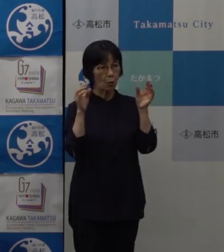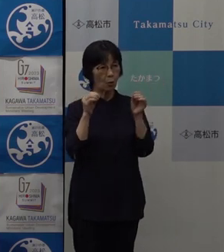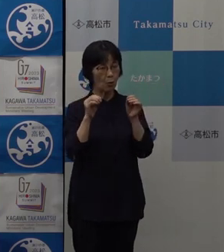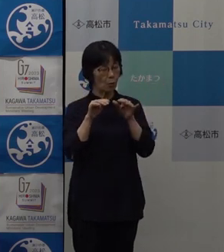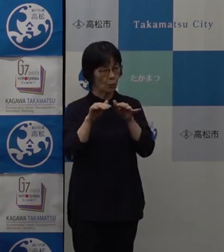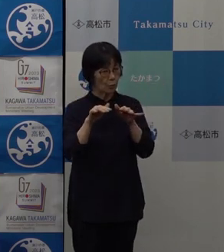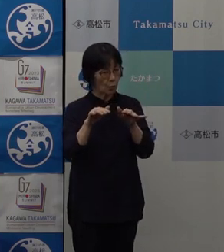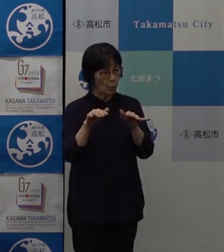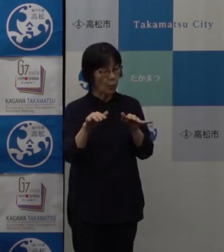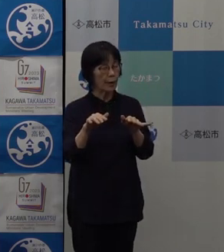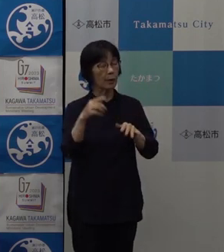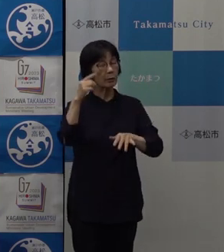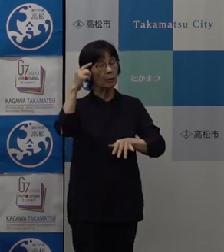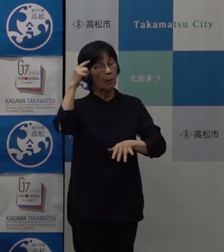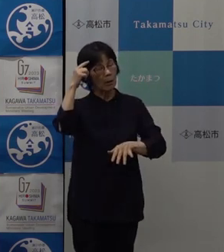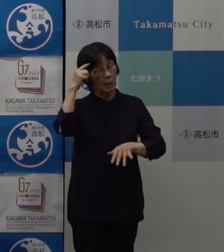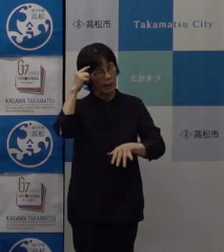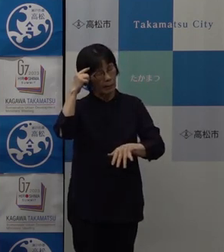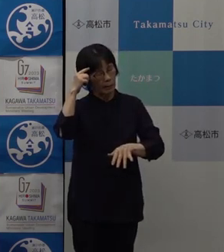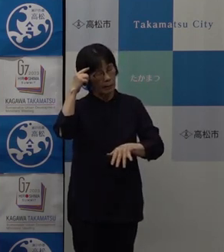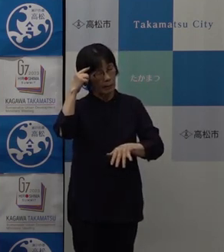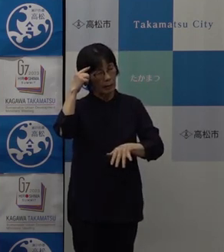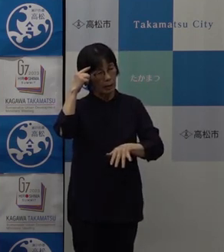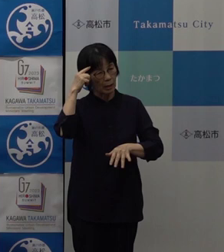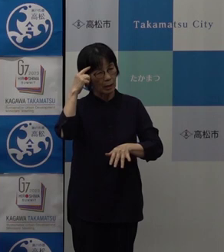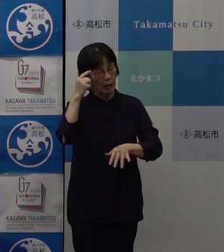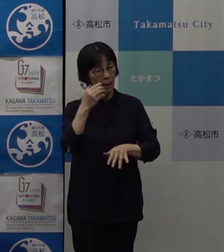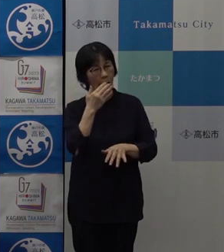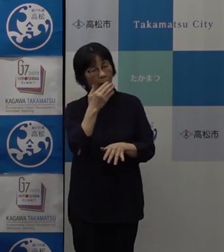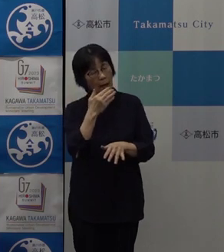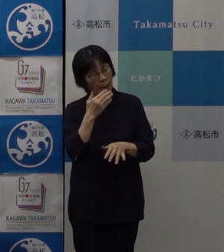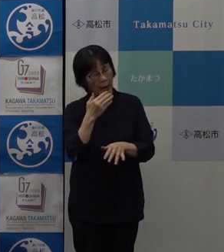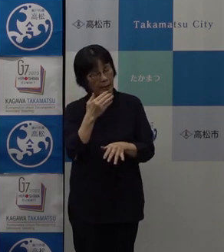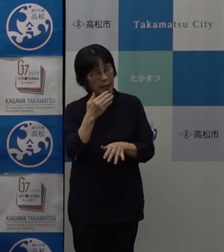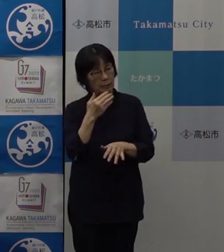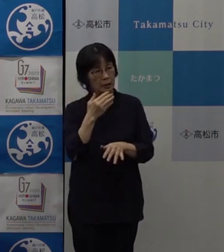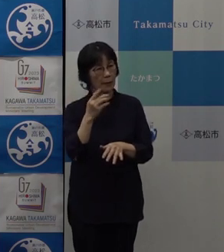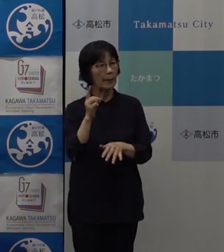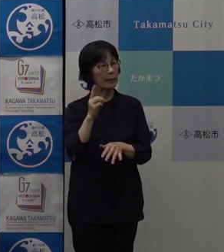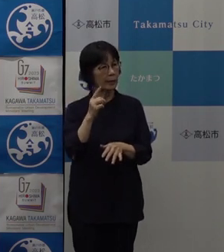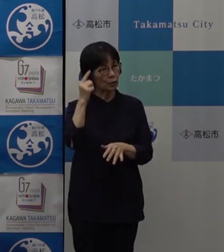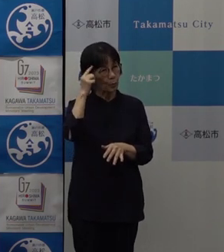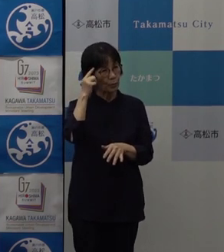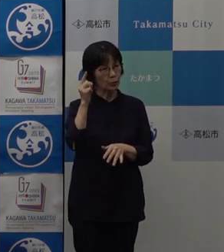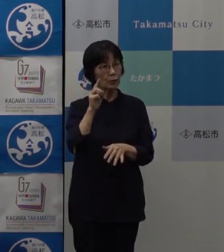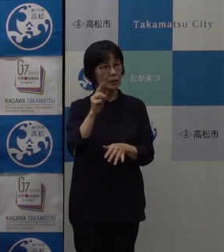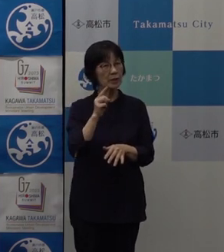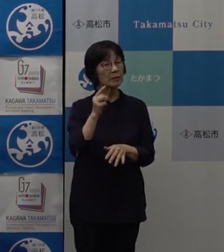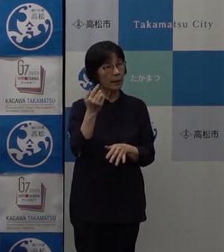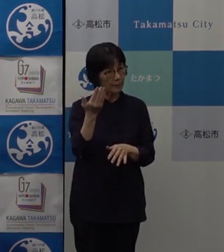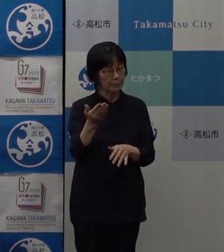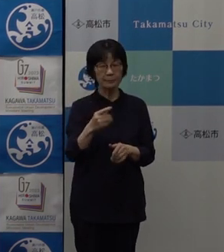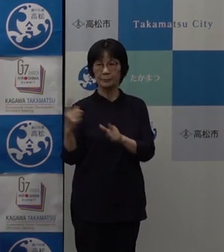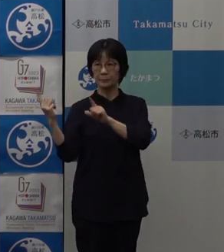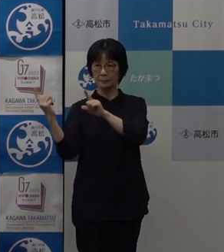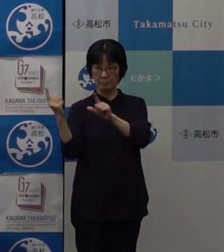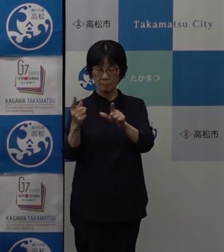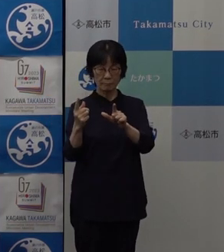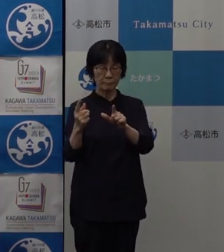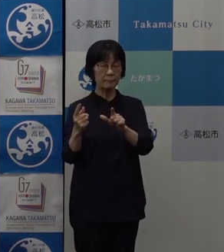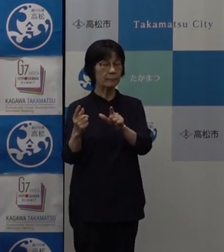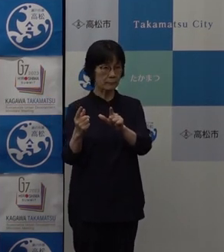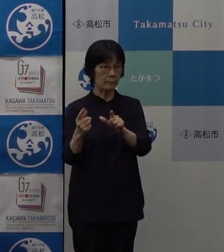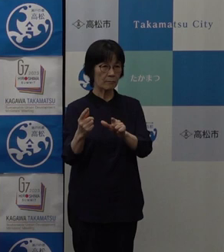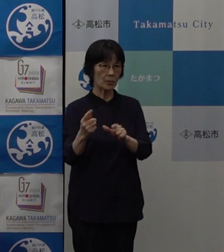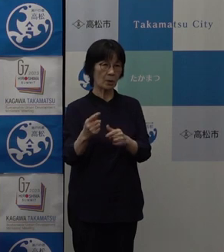識というのがちょっと甘いのではないかなと思うんです。そのあたりはどう思われますか。 まあ、2件でも起こったということに関しましては、